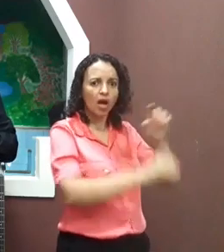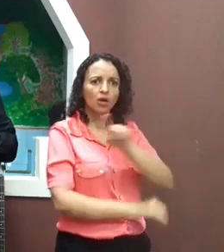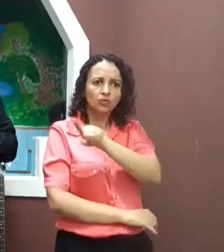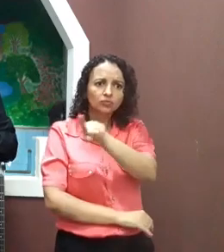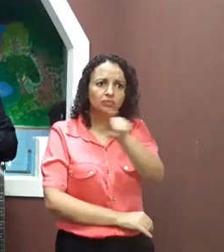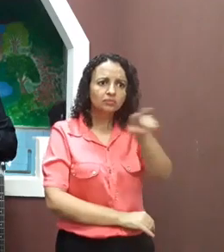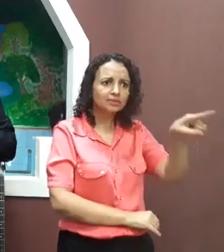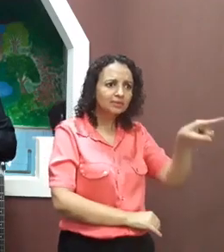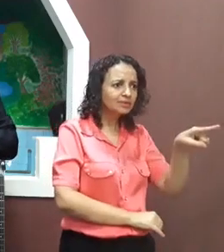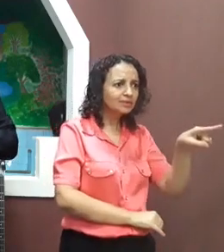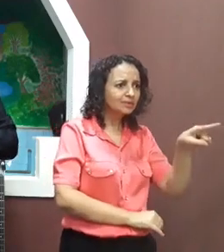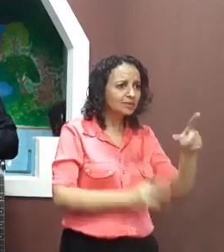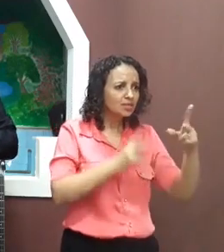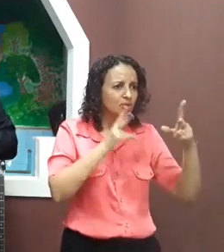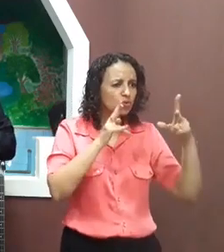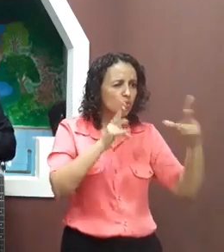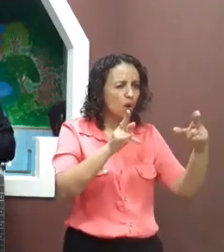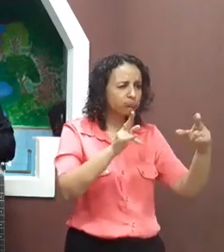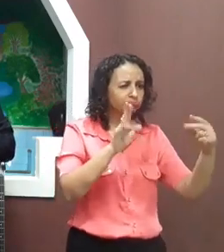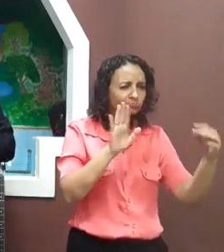ser realmente uma pessoa bem-aventurada.